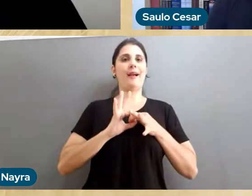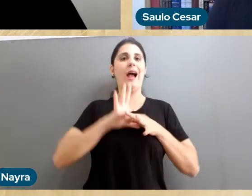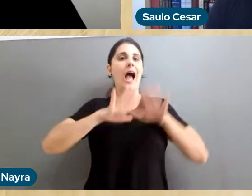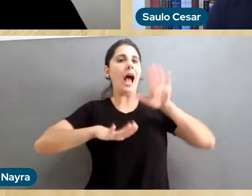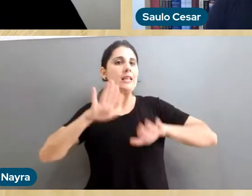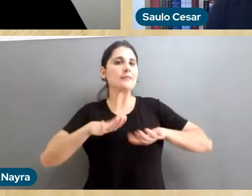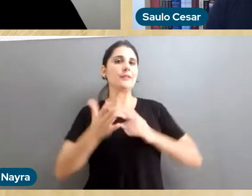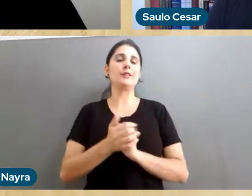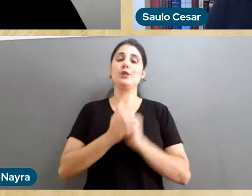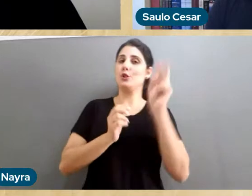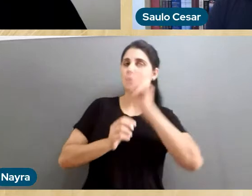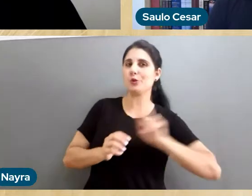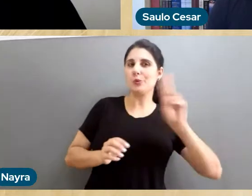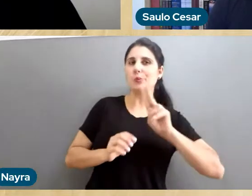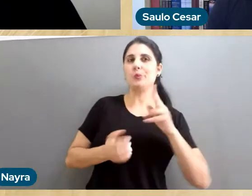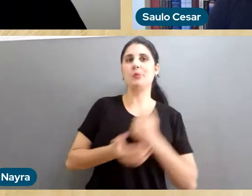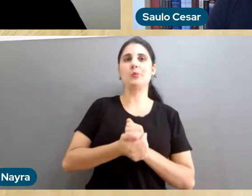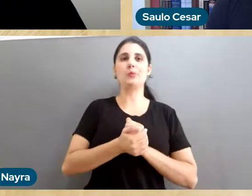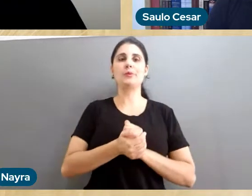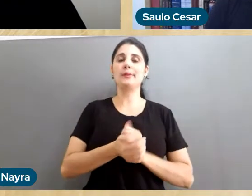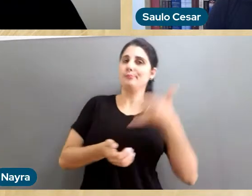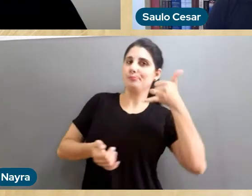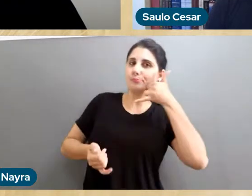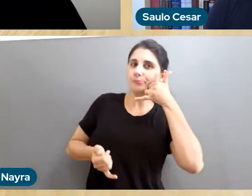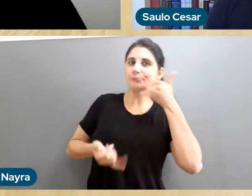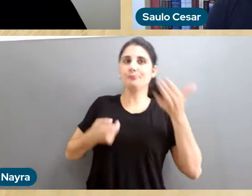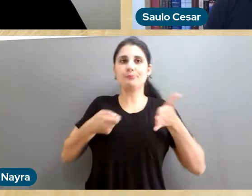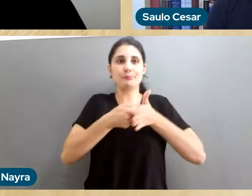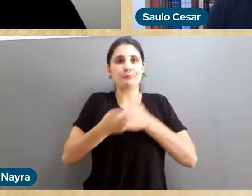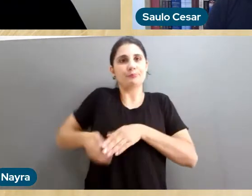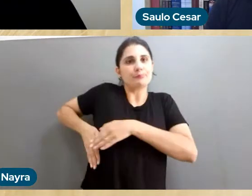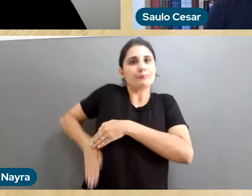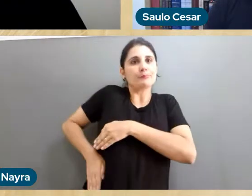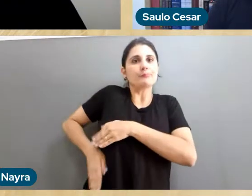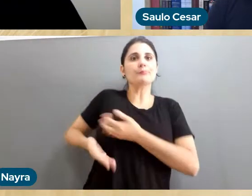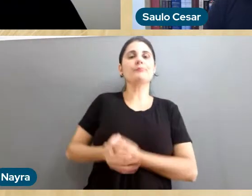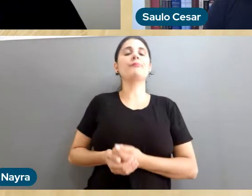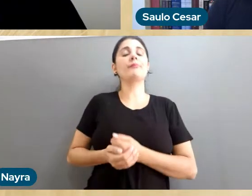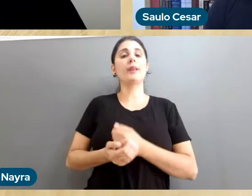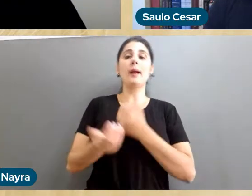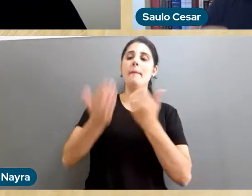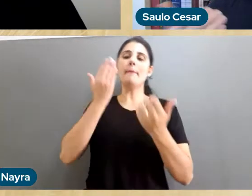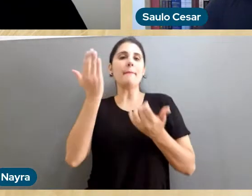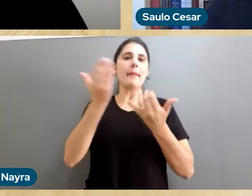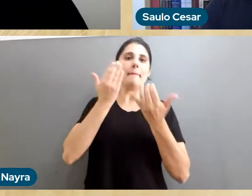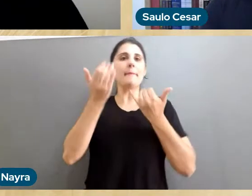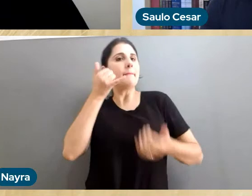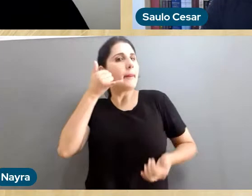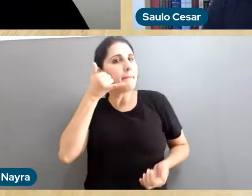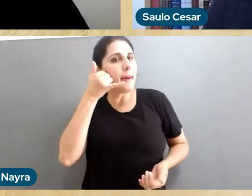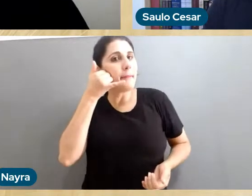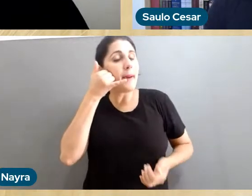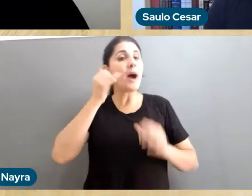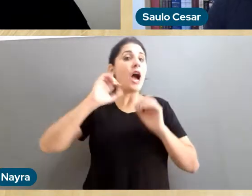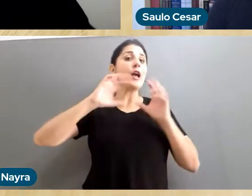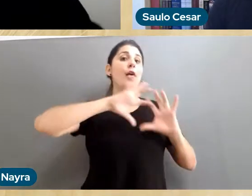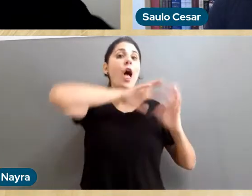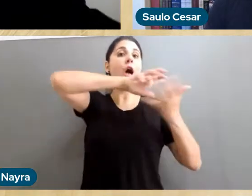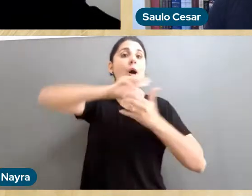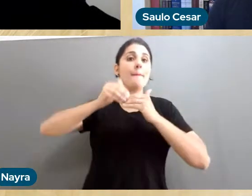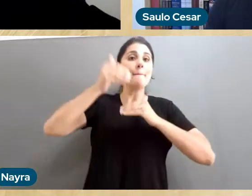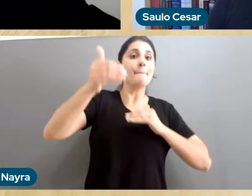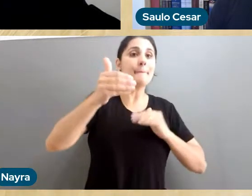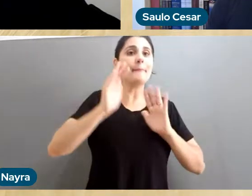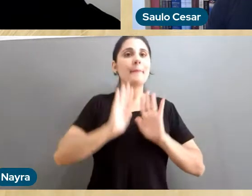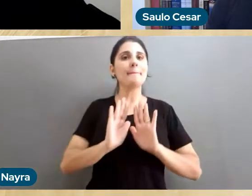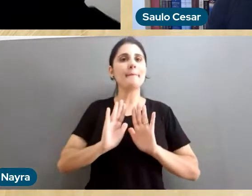o aparelhinho que todos nós temos, carregamos no bolso, para nos comunicar com alguém que está do outro lado do planeta, mas